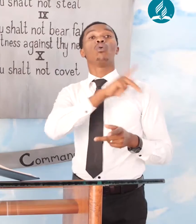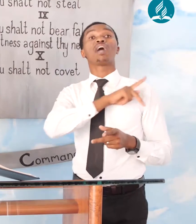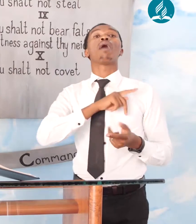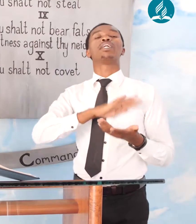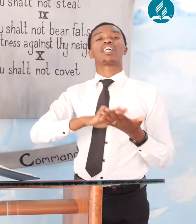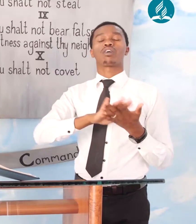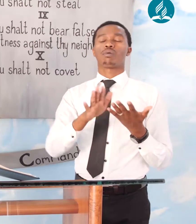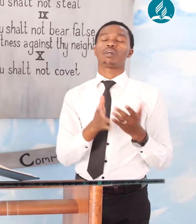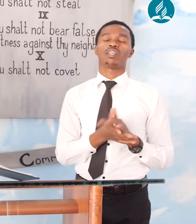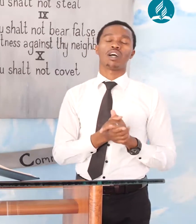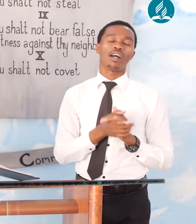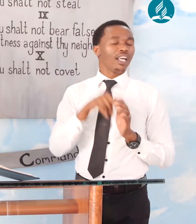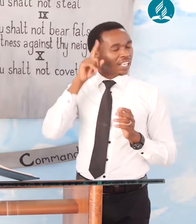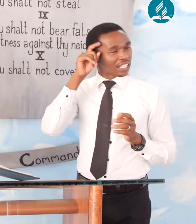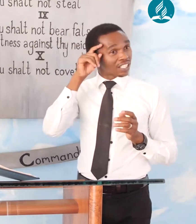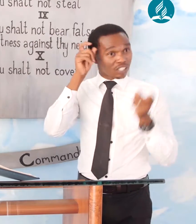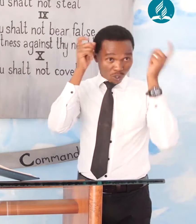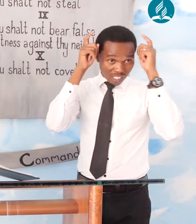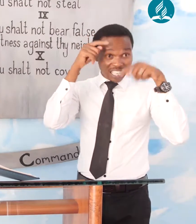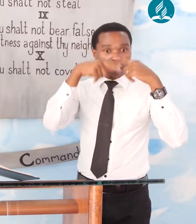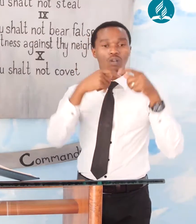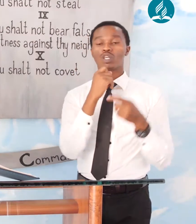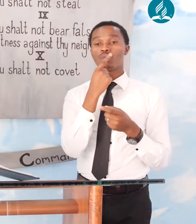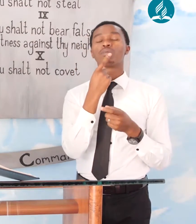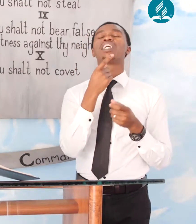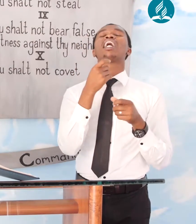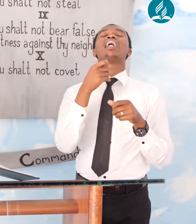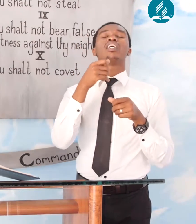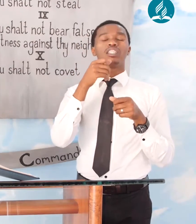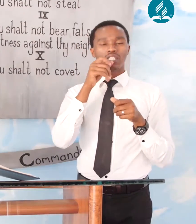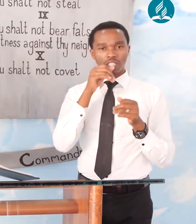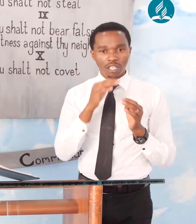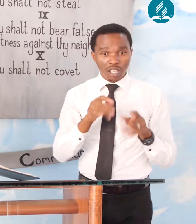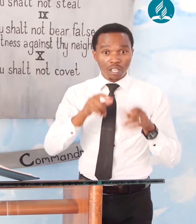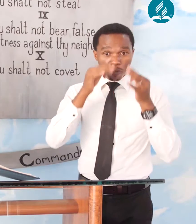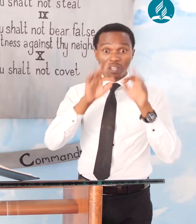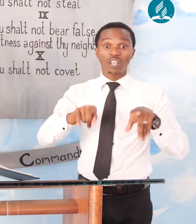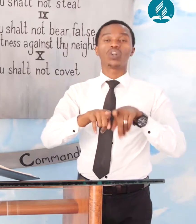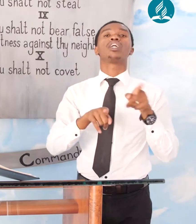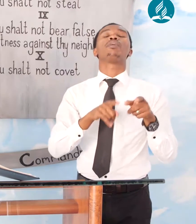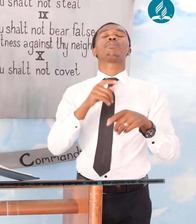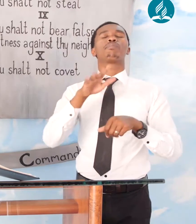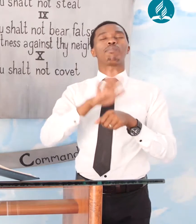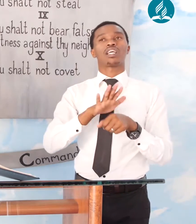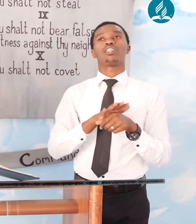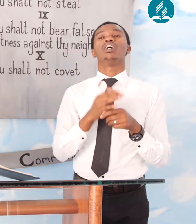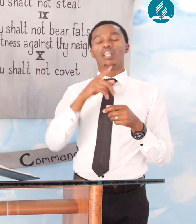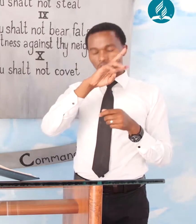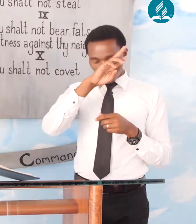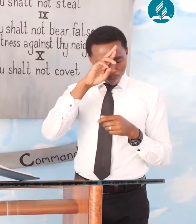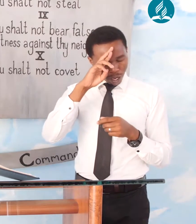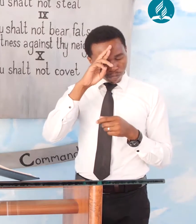hariya ndibwira ko Satani yakomeje kubimwongorera inshuro nyinshi cyane ari nayo mpamvu ntekereza yuko Bibiliya ivuga ngo